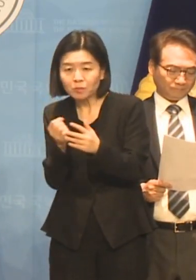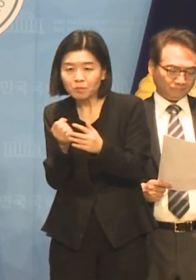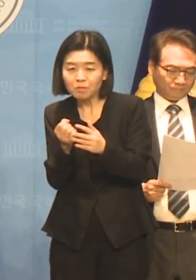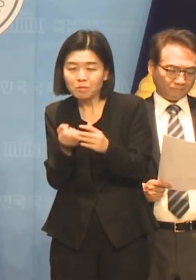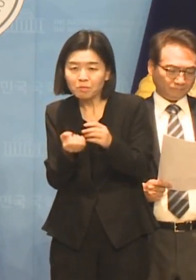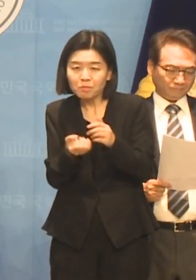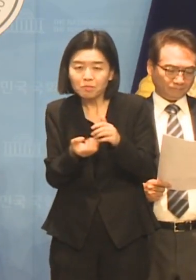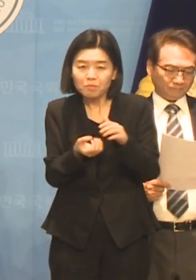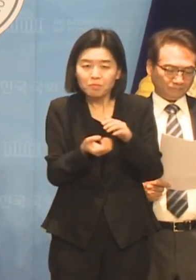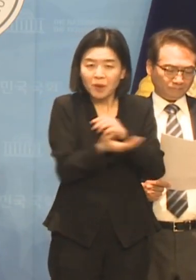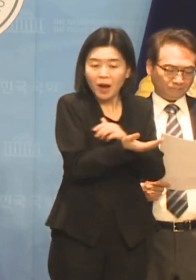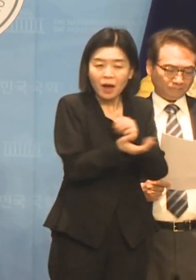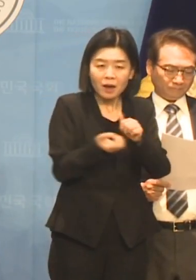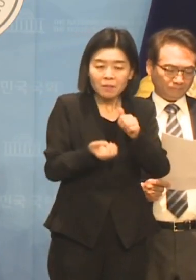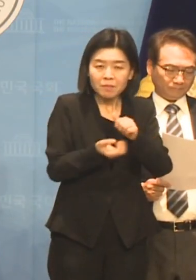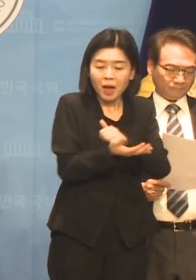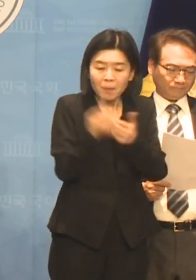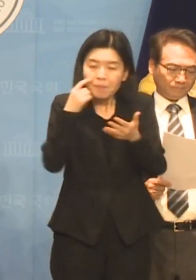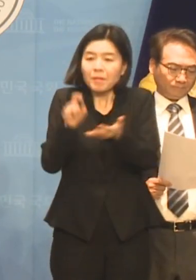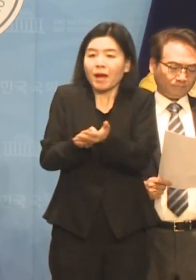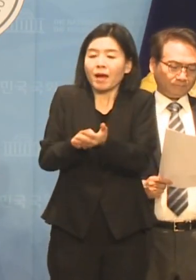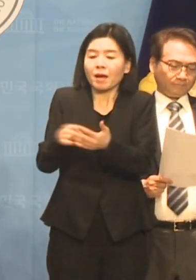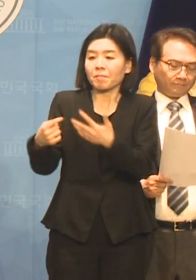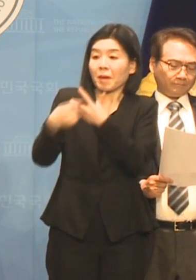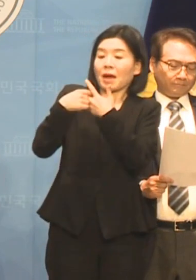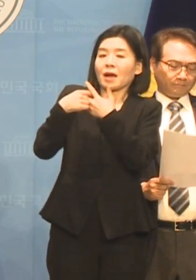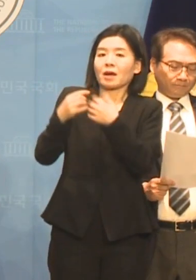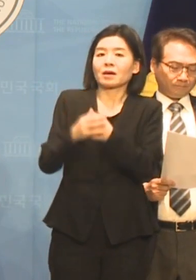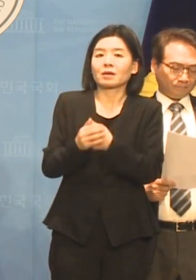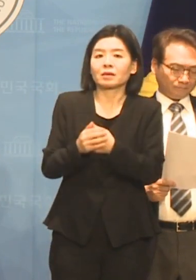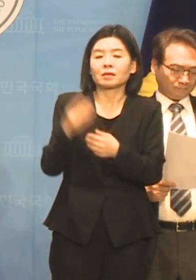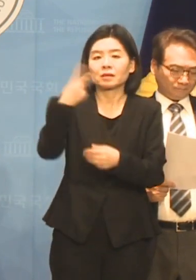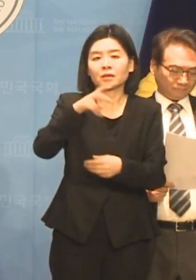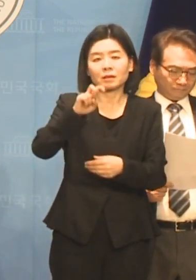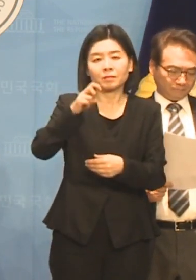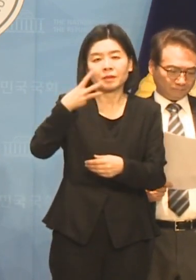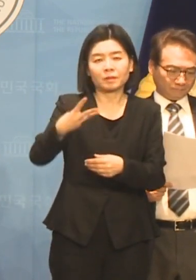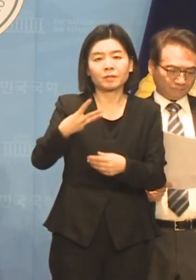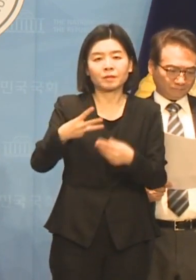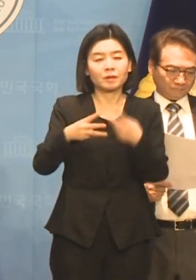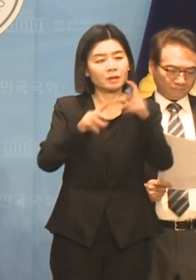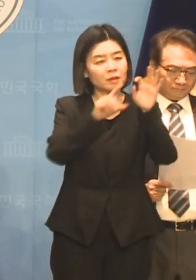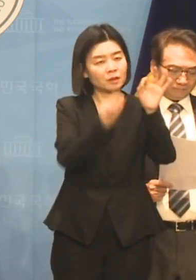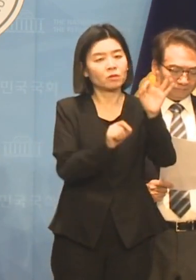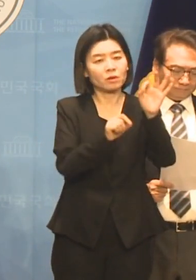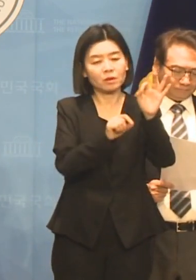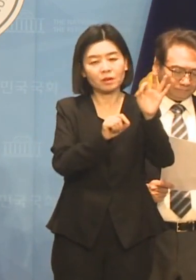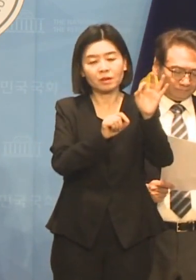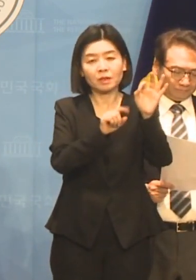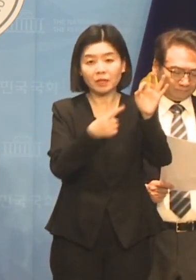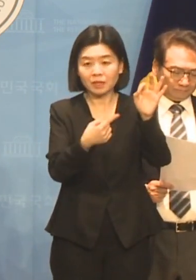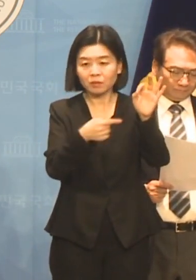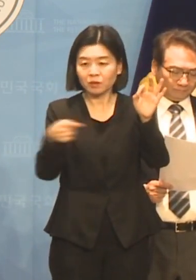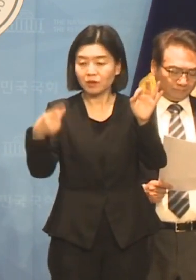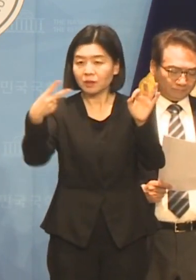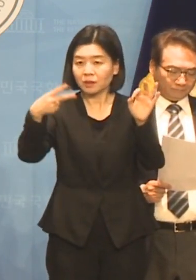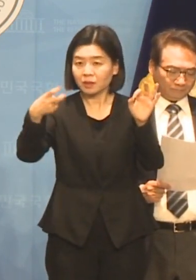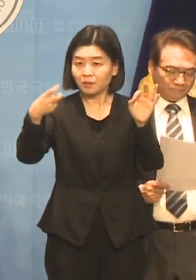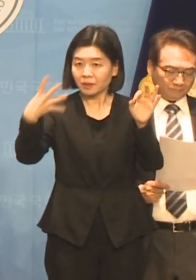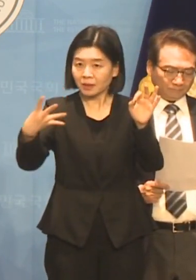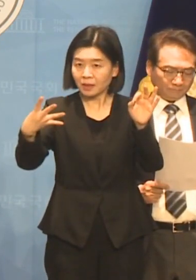있었습니다. 대상 기간은 2023년 10월 1일부터 2024년